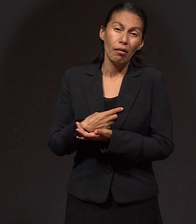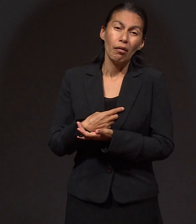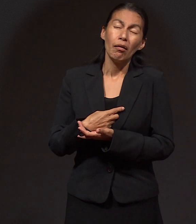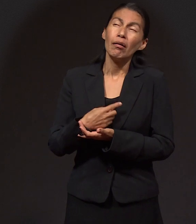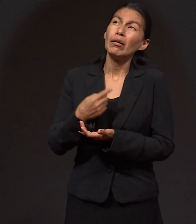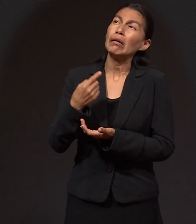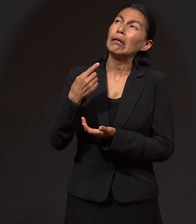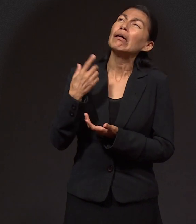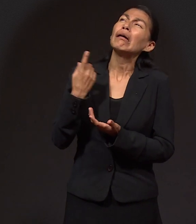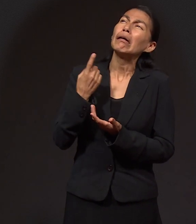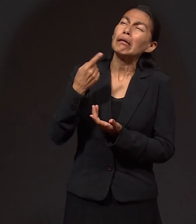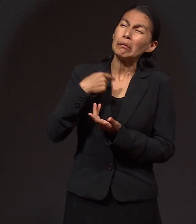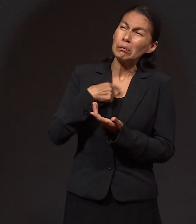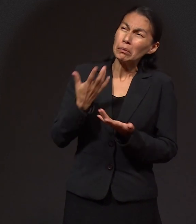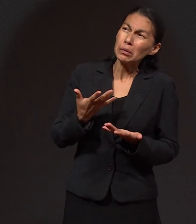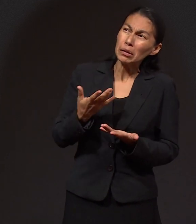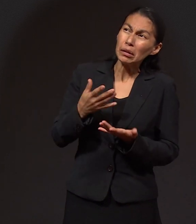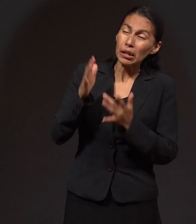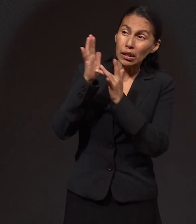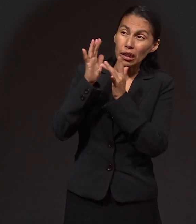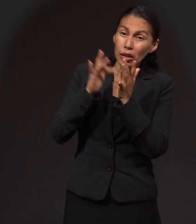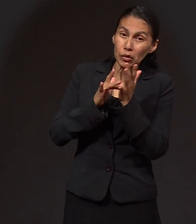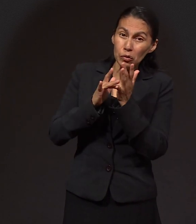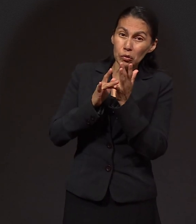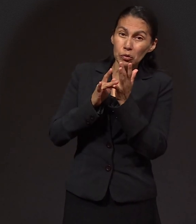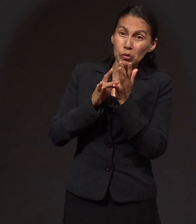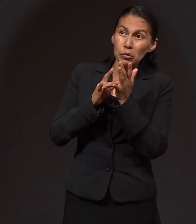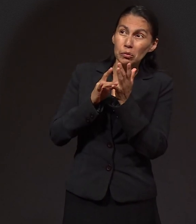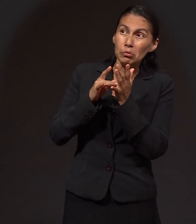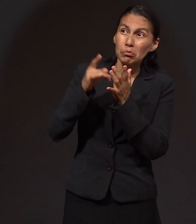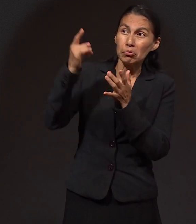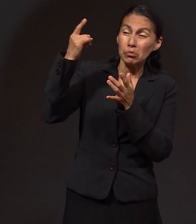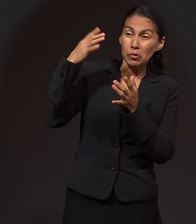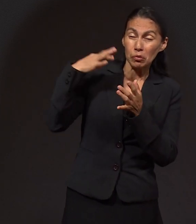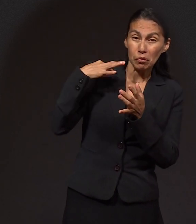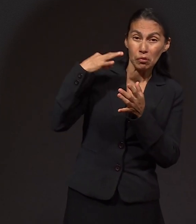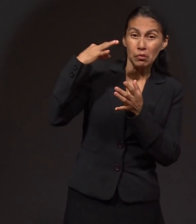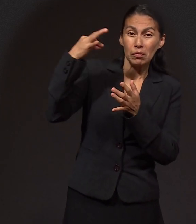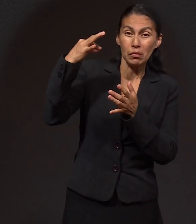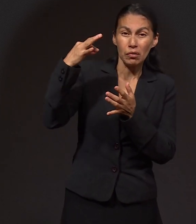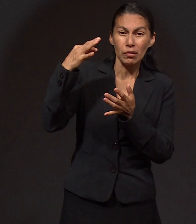¿qué sería de mí si Jesús no me hubiera alcanzado?